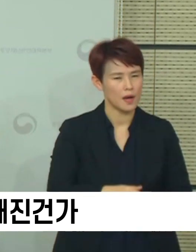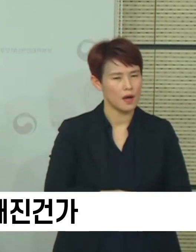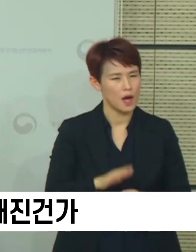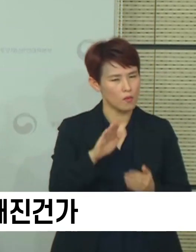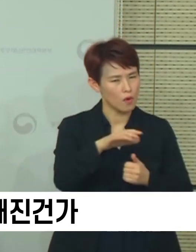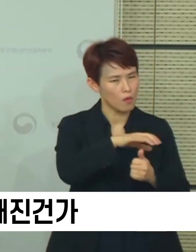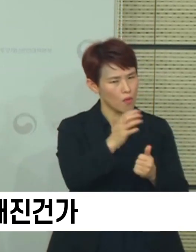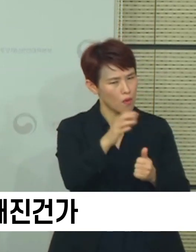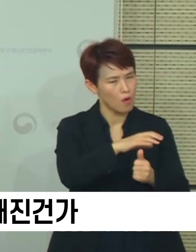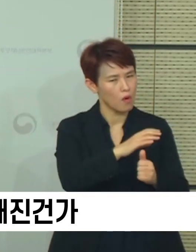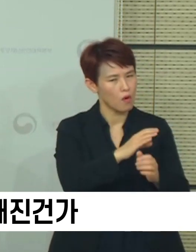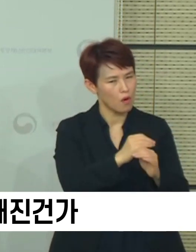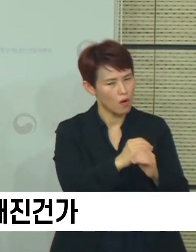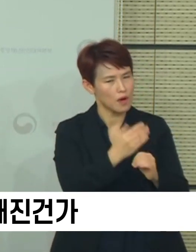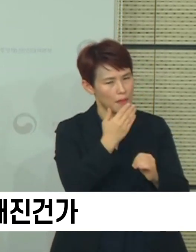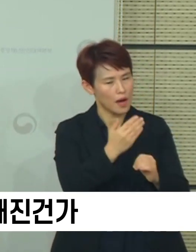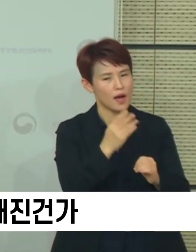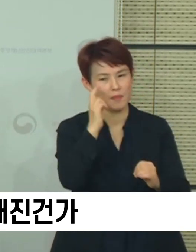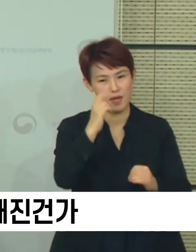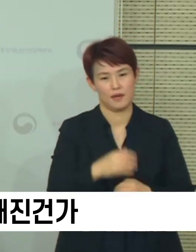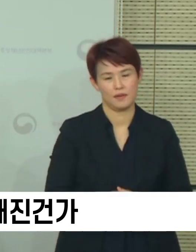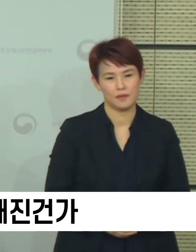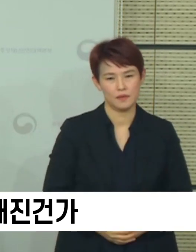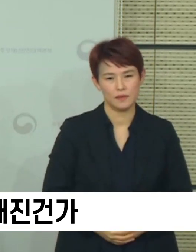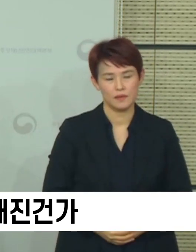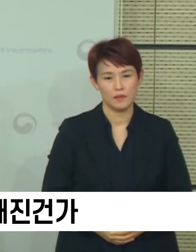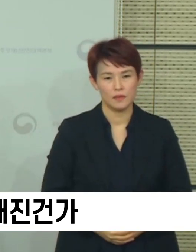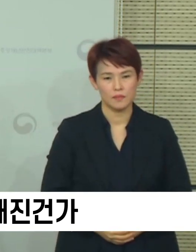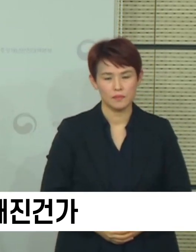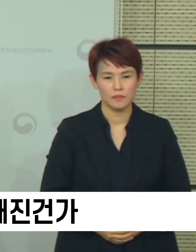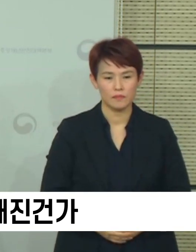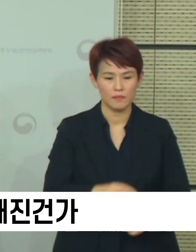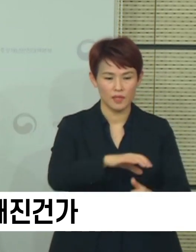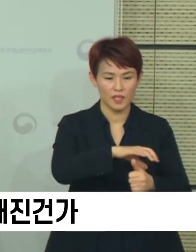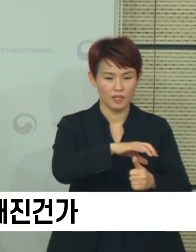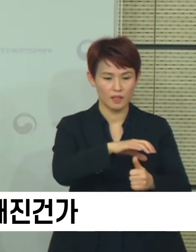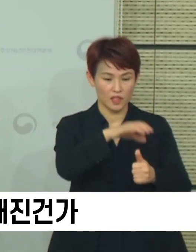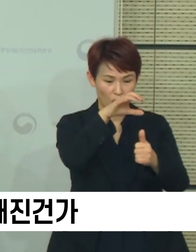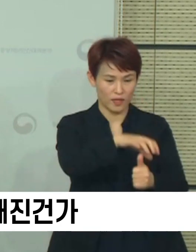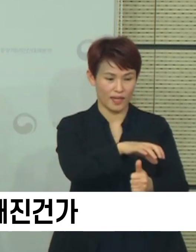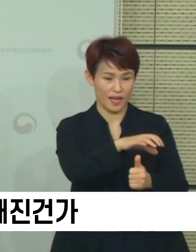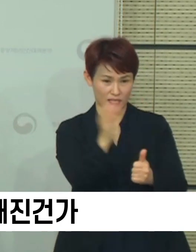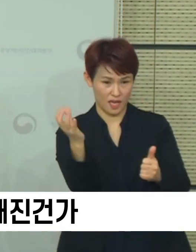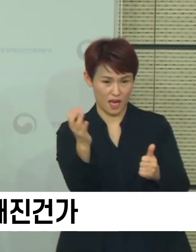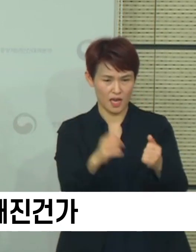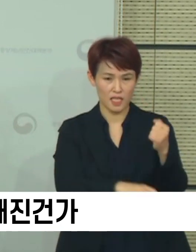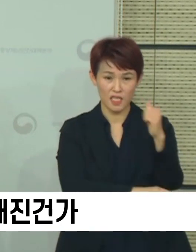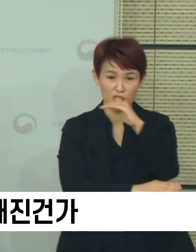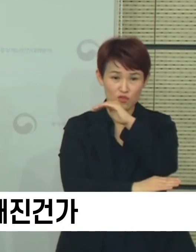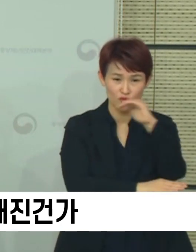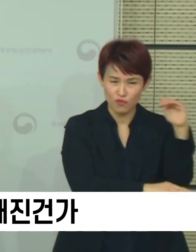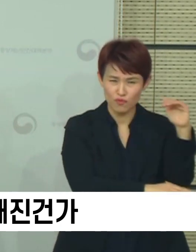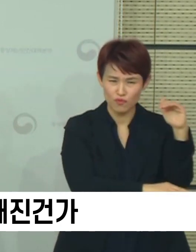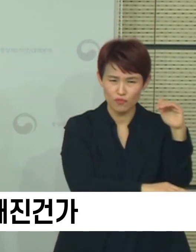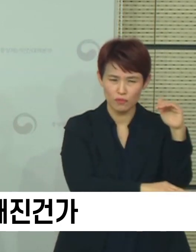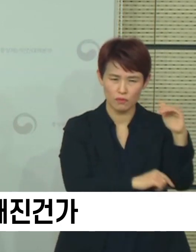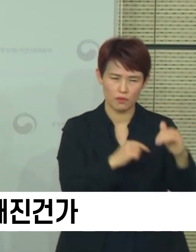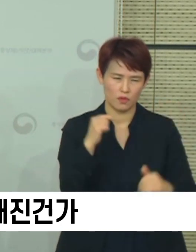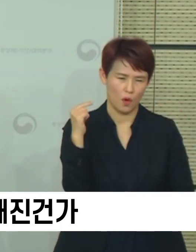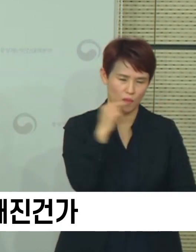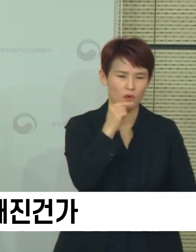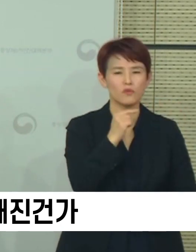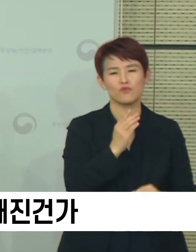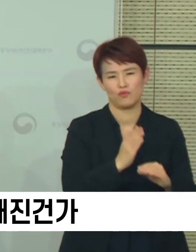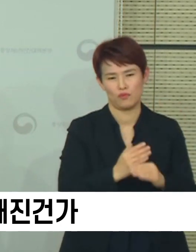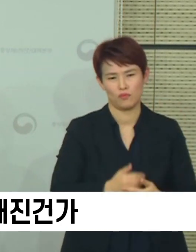감안하실 수 있으리라고 봅니다. 그리고 그러니까 격리 해제에 대한 그 기준 자체가 아직까지는 매우 엄격한